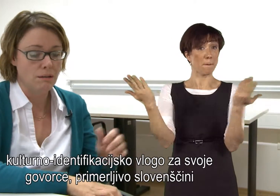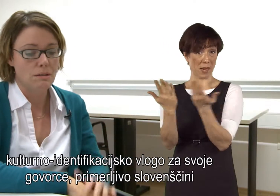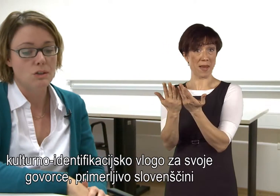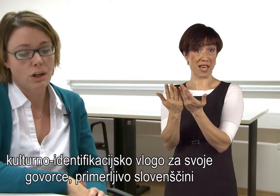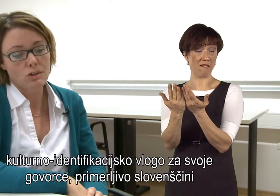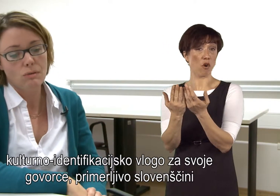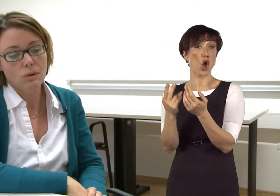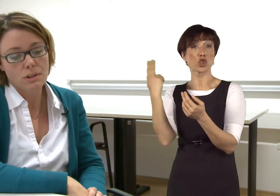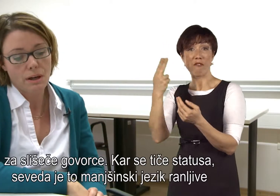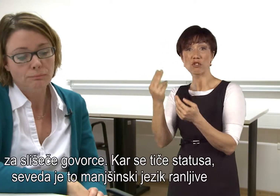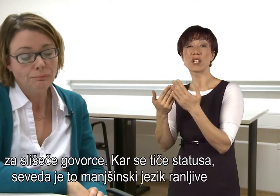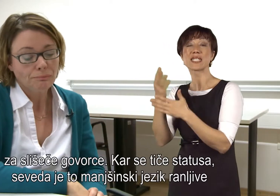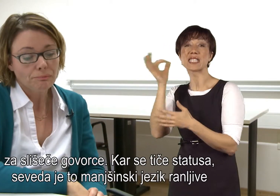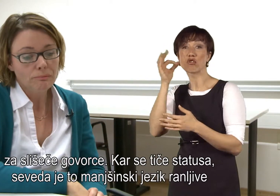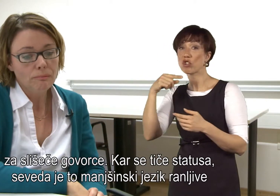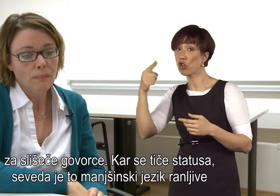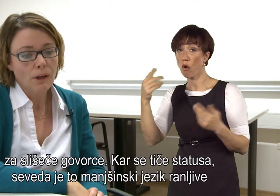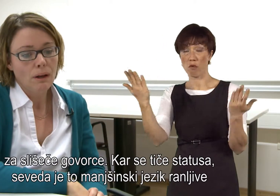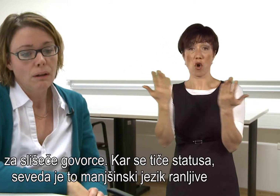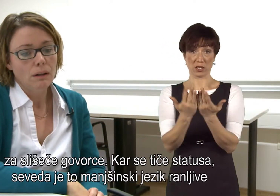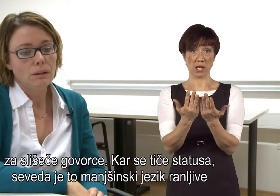za slišeče govorce.